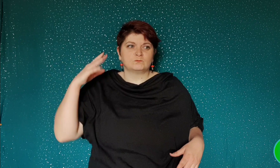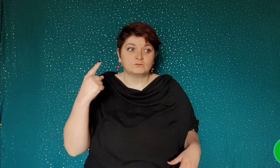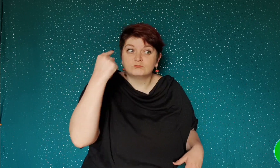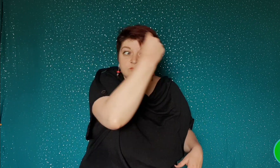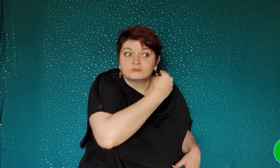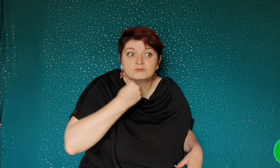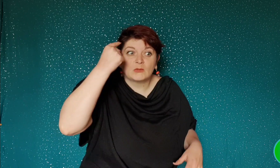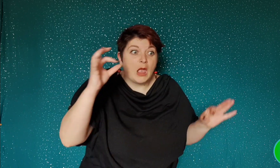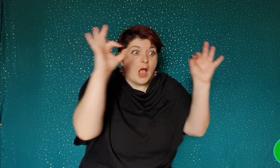queue.